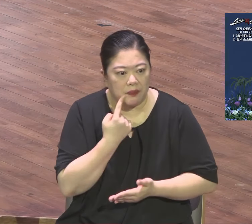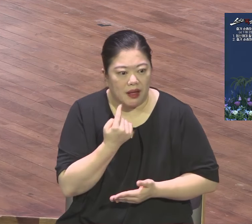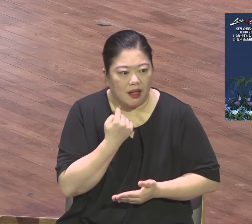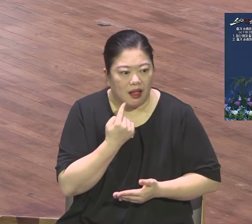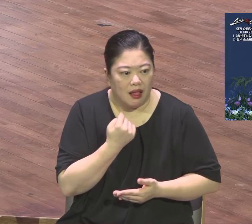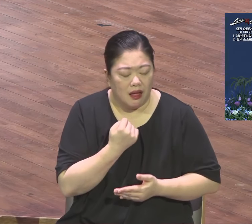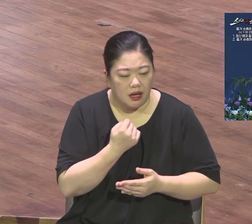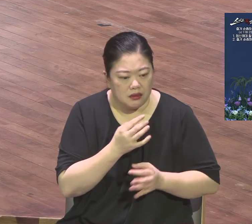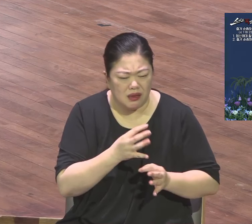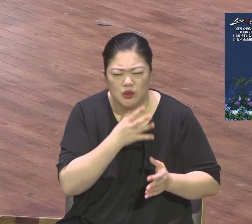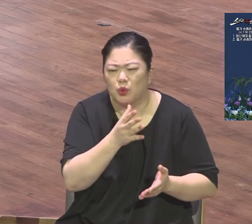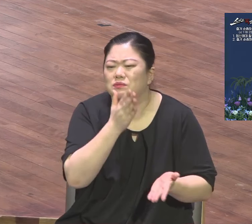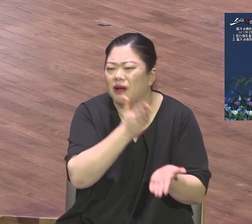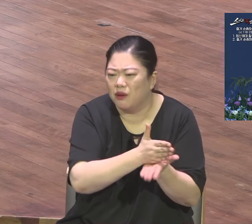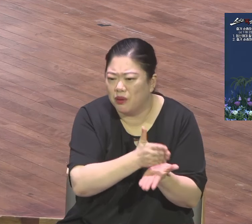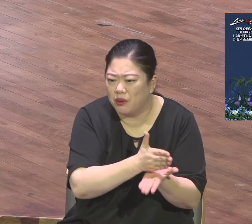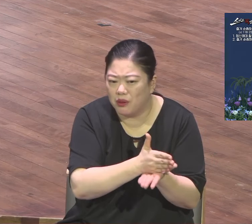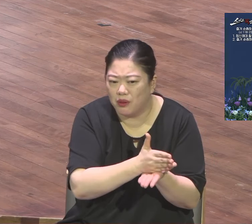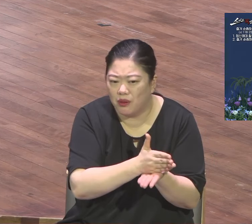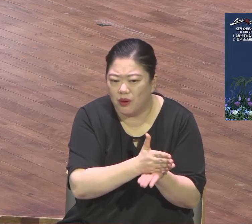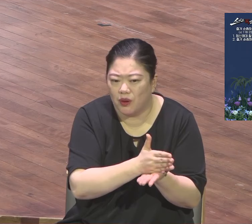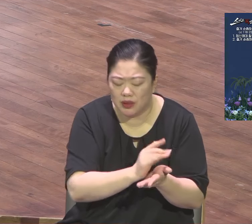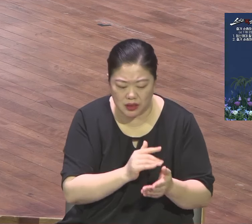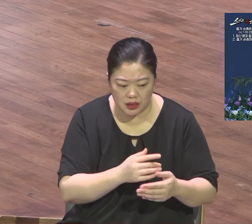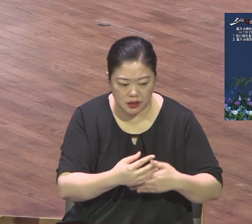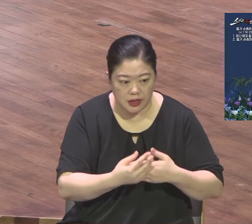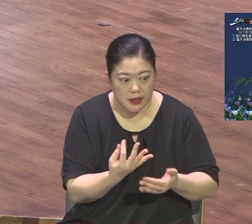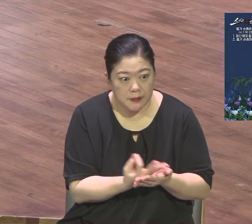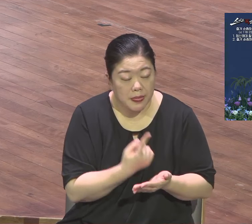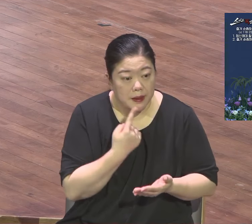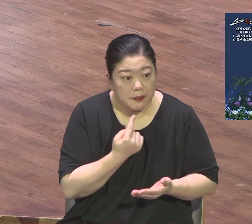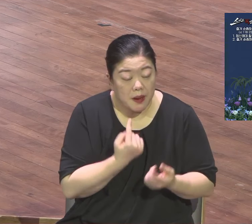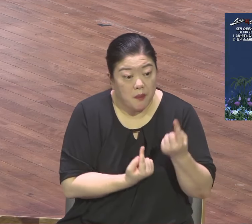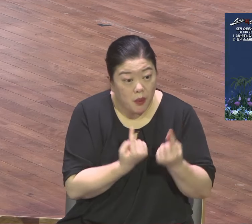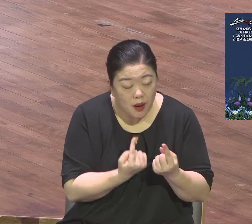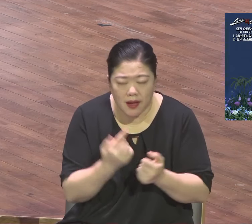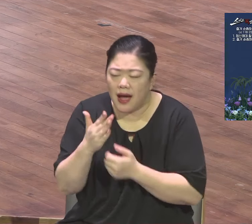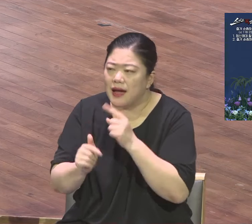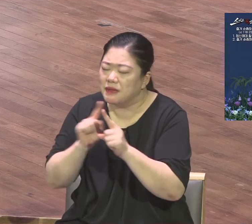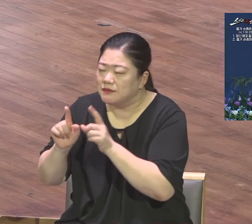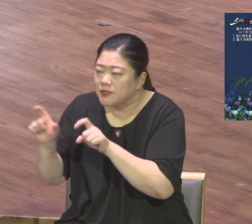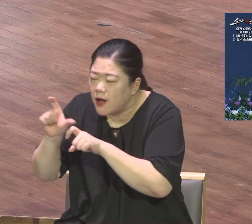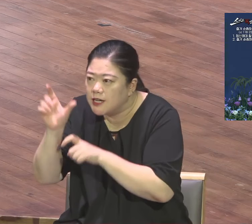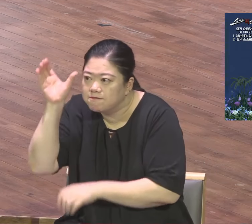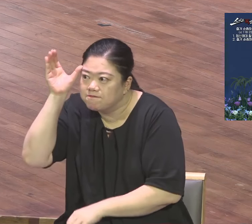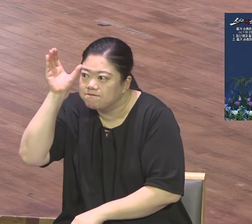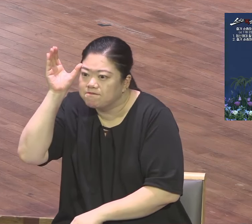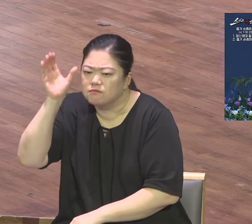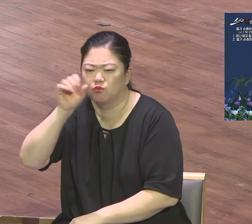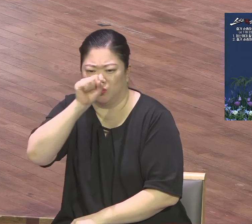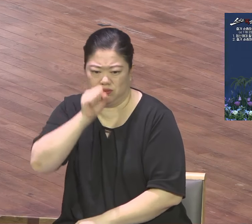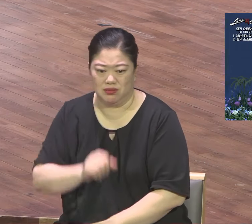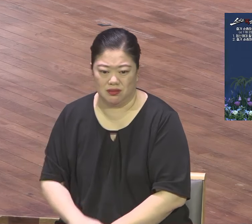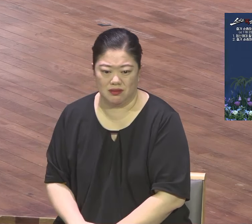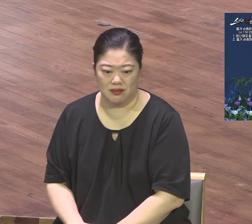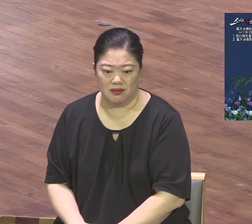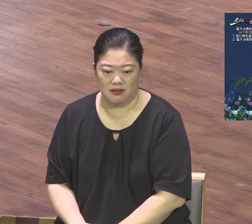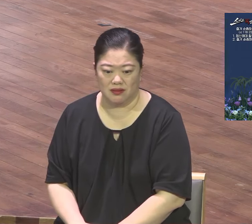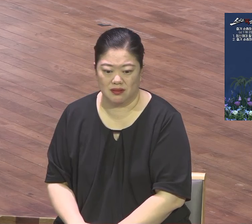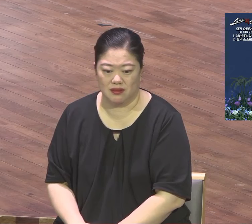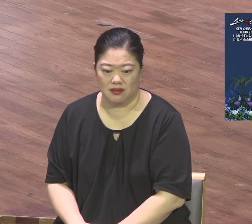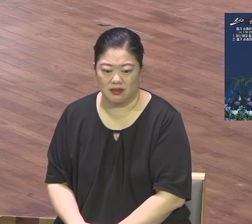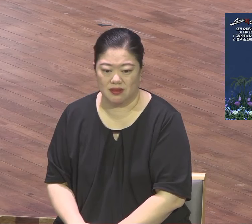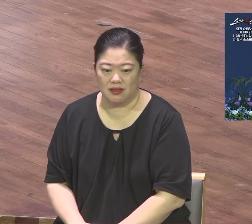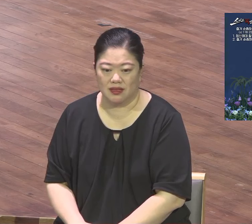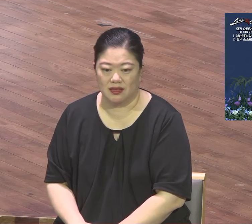속지 않기 위해서 더더욱 하나님 말씀에 순종하시기 바랍니다. 절대 순종하세요. 절대 순종. 질문하지